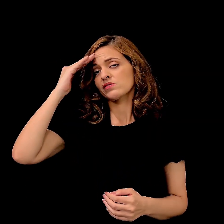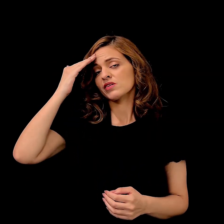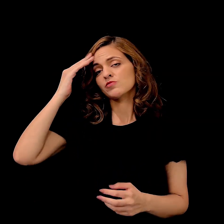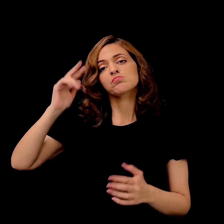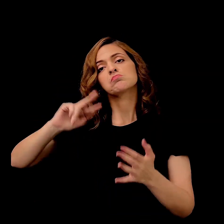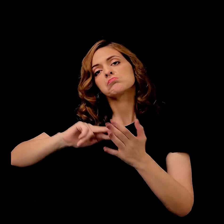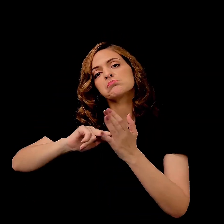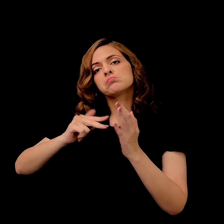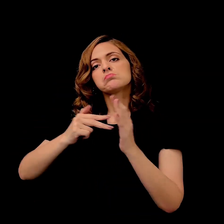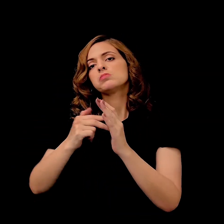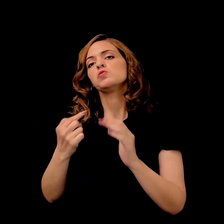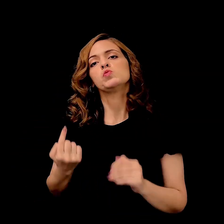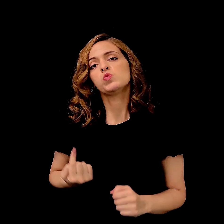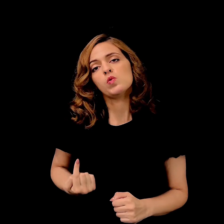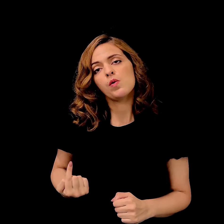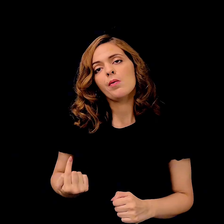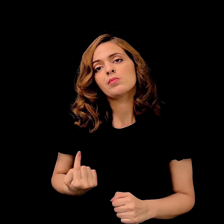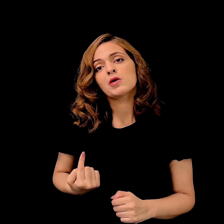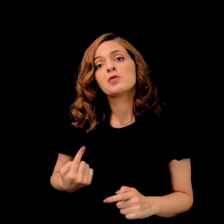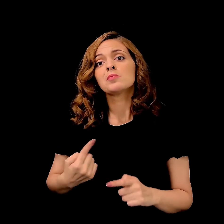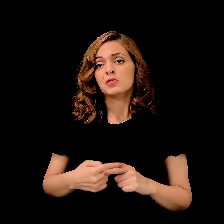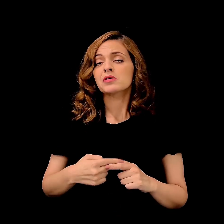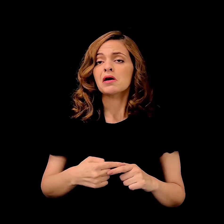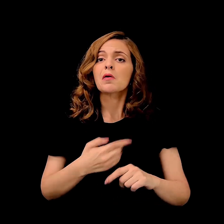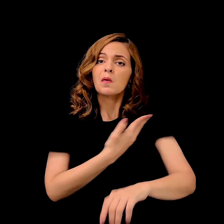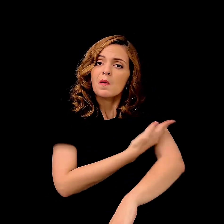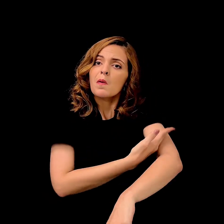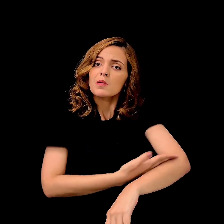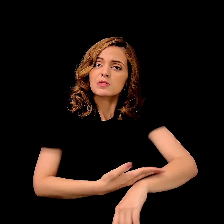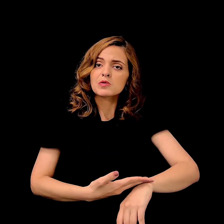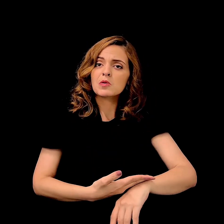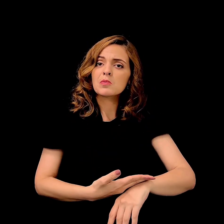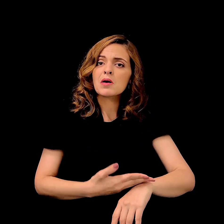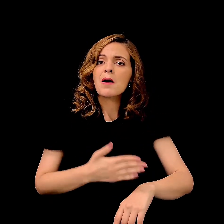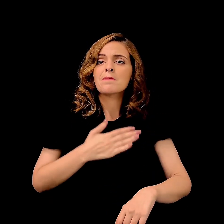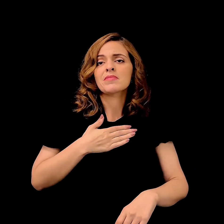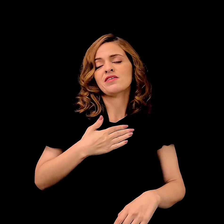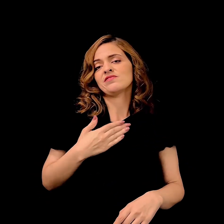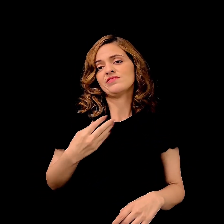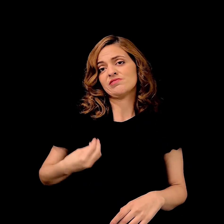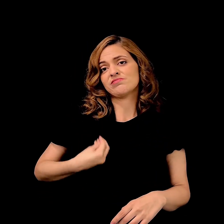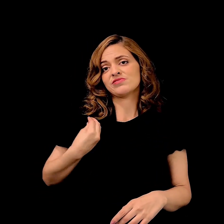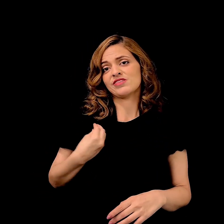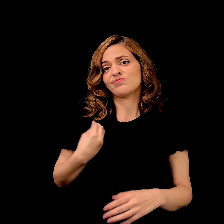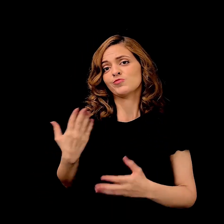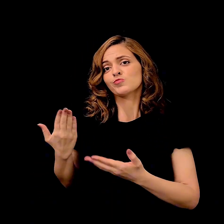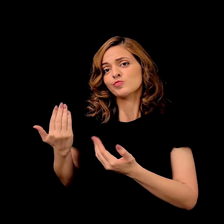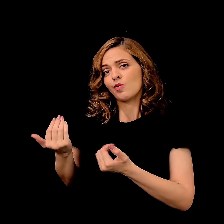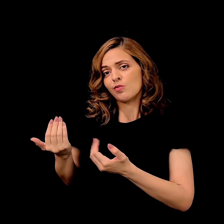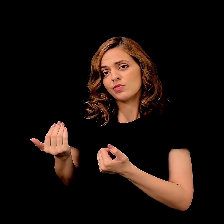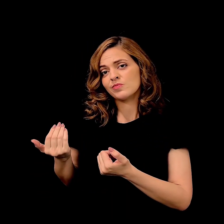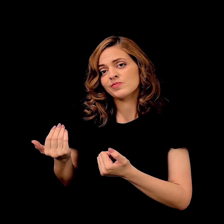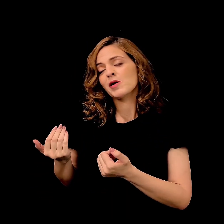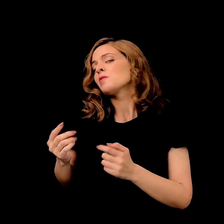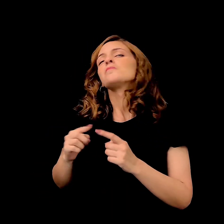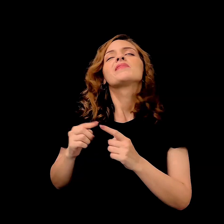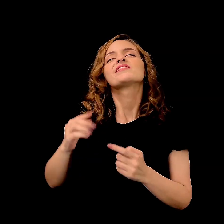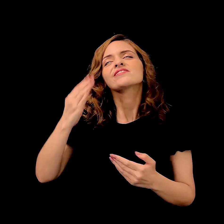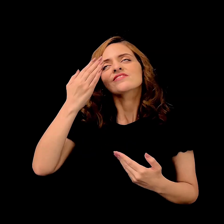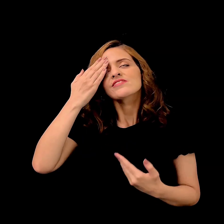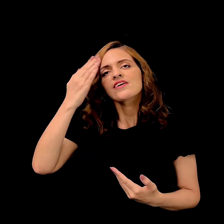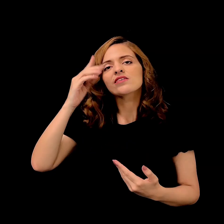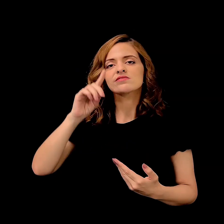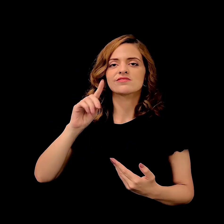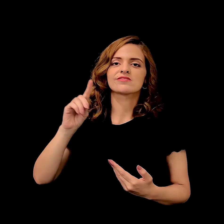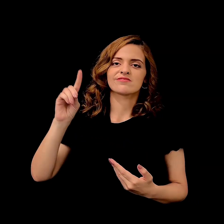solidão, porque eu vivi isso parte da minha juventude. E graças a Deus,